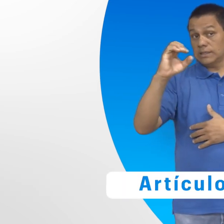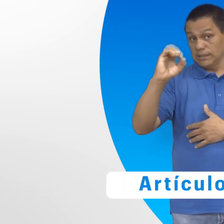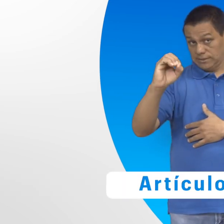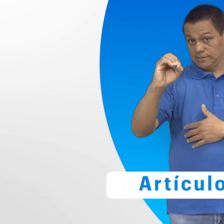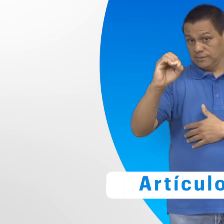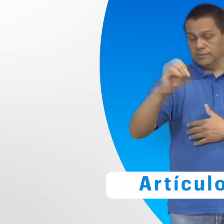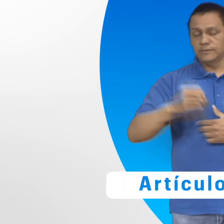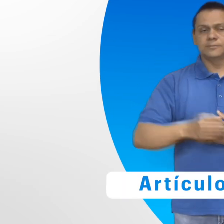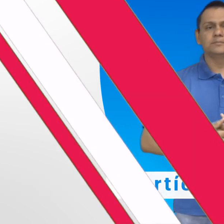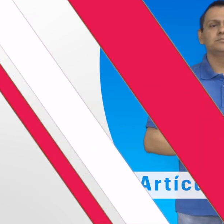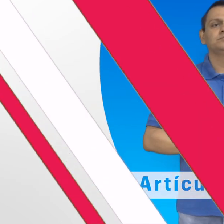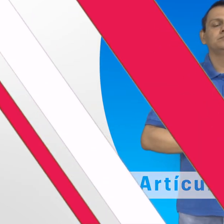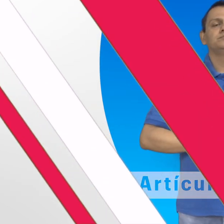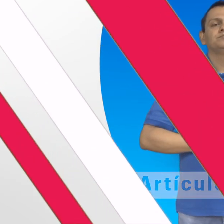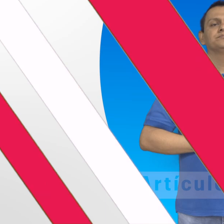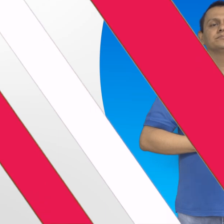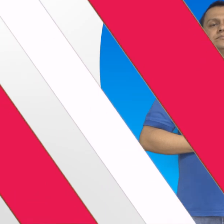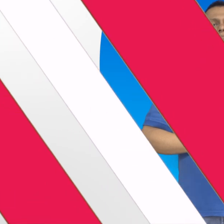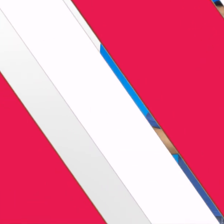Artículo 60.